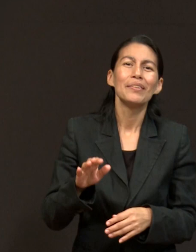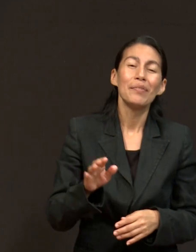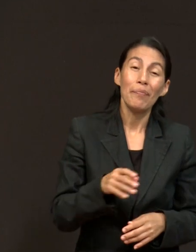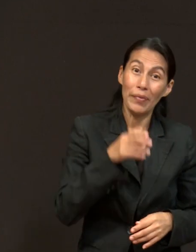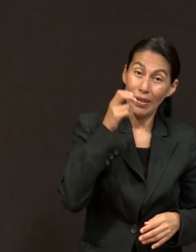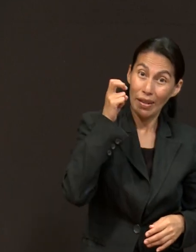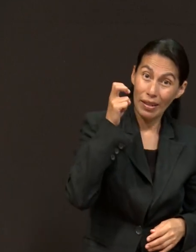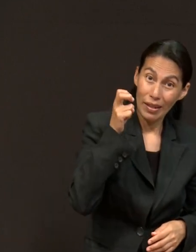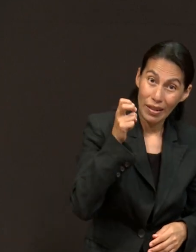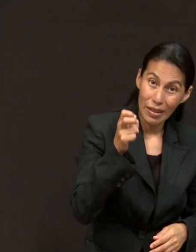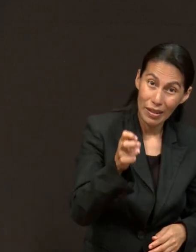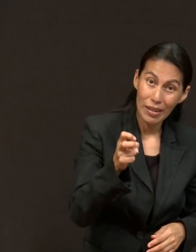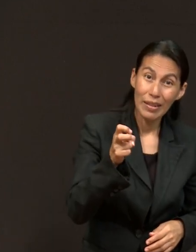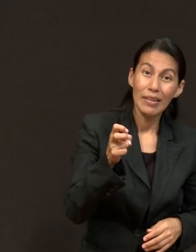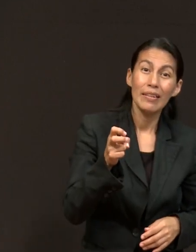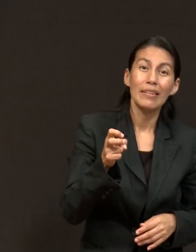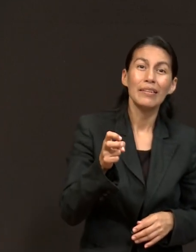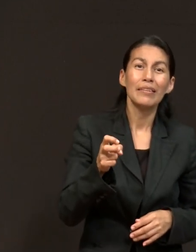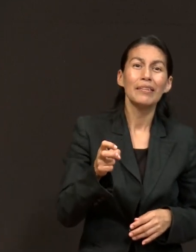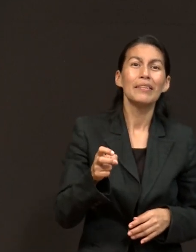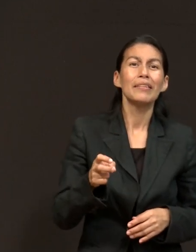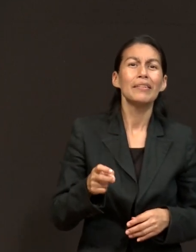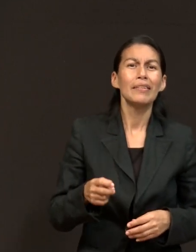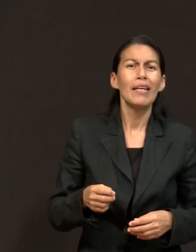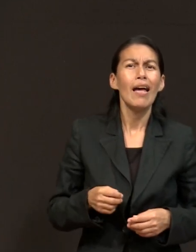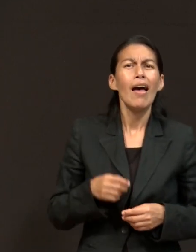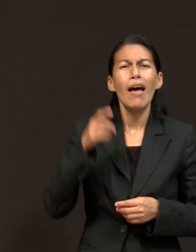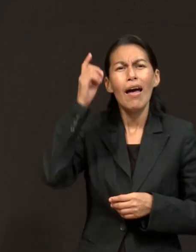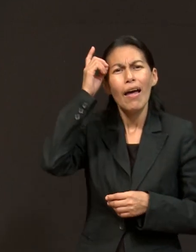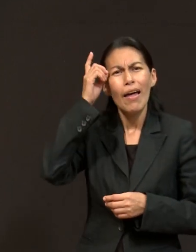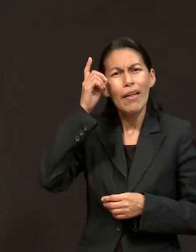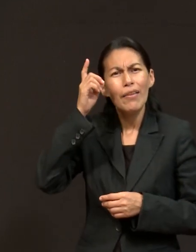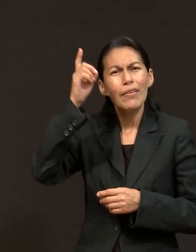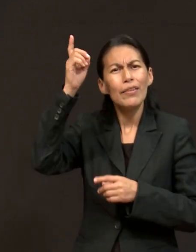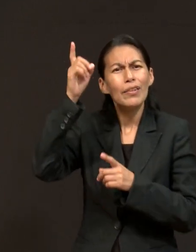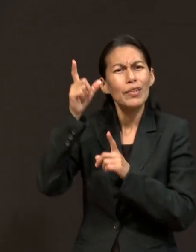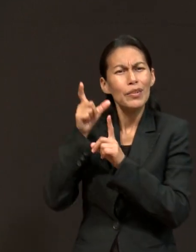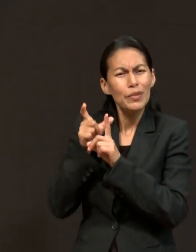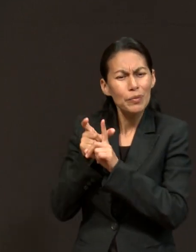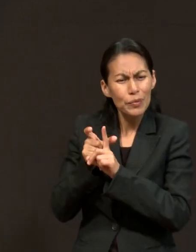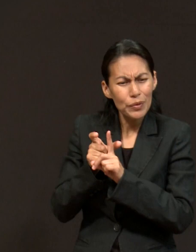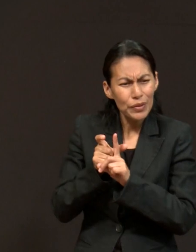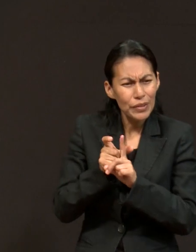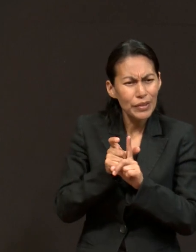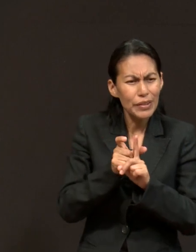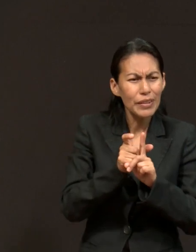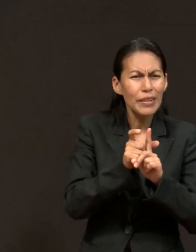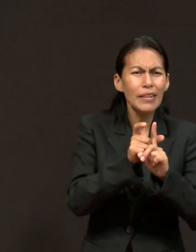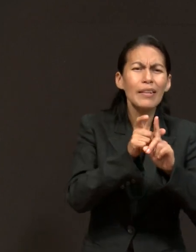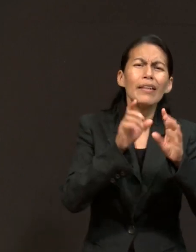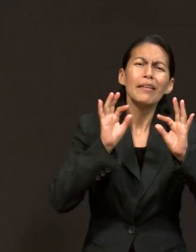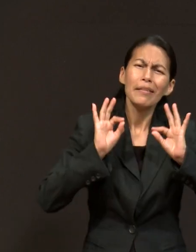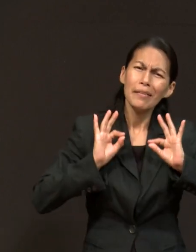Bajo sombras del Altísimo morará